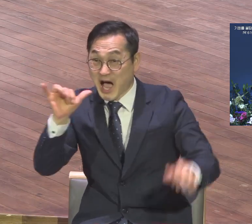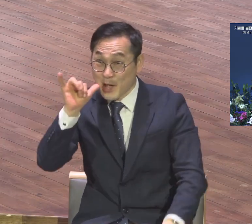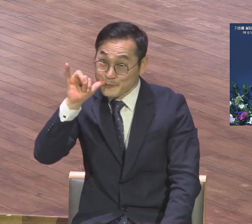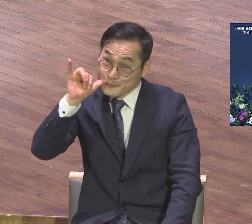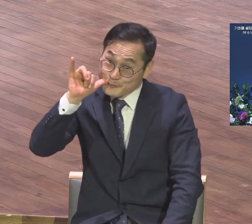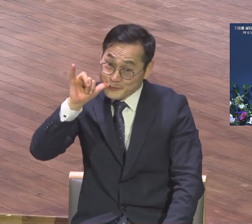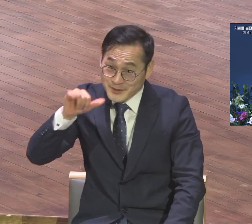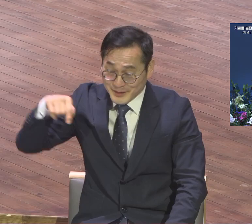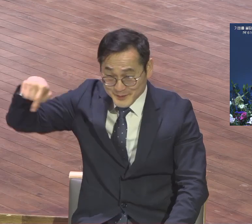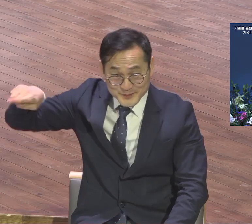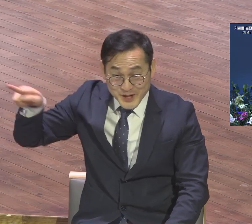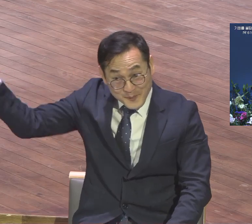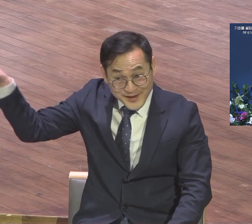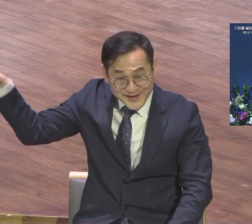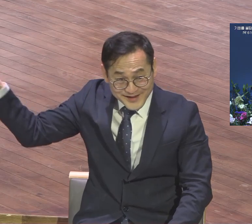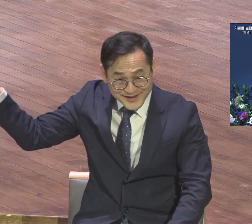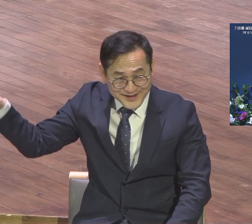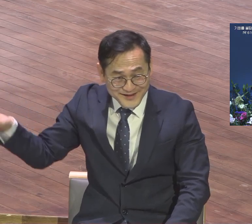애들 초청해 뭐인데